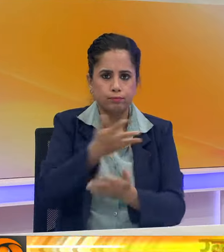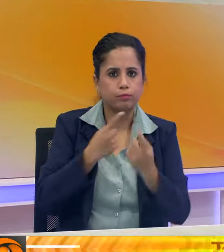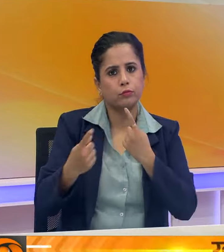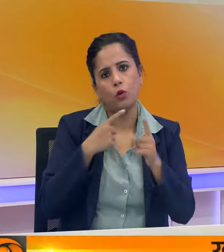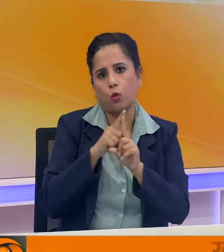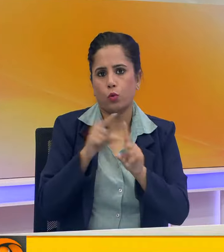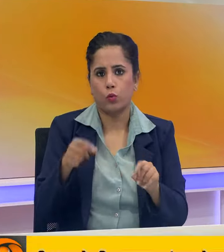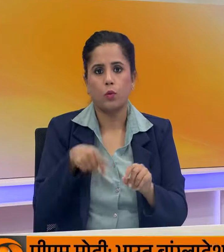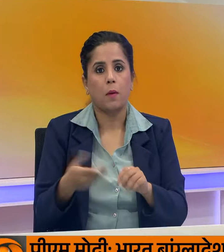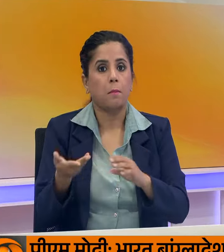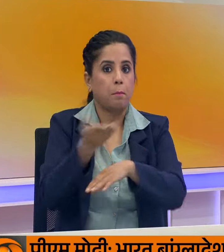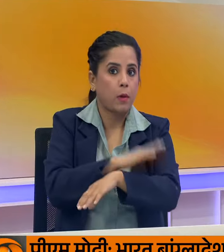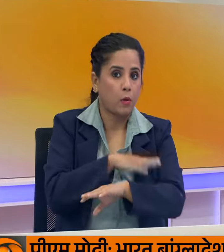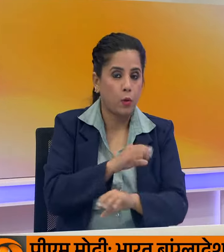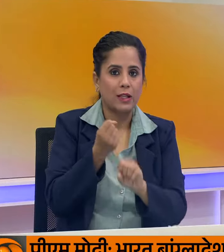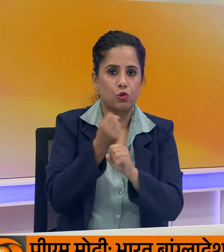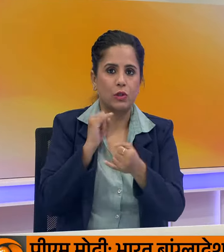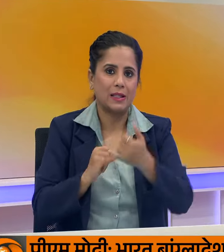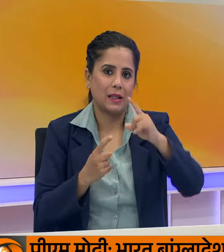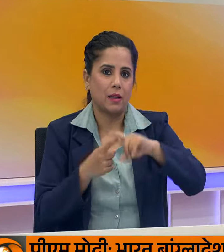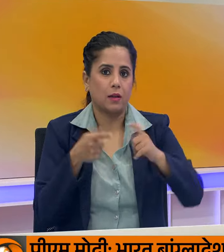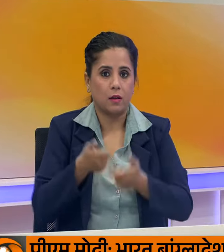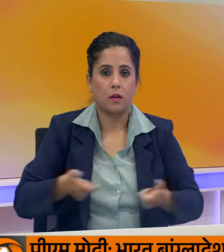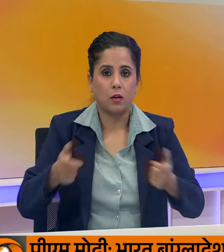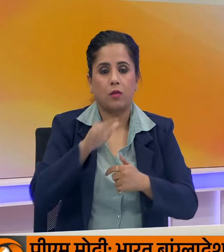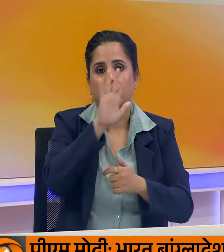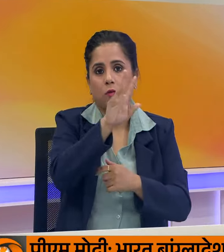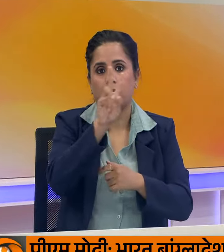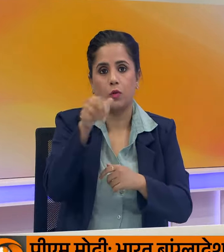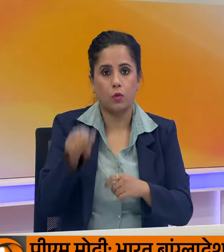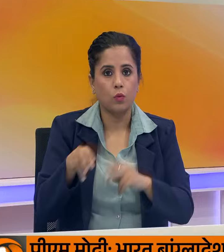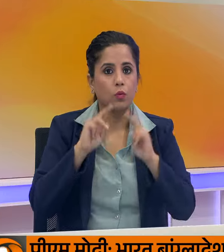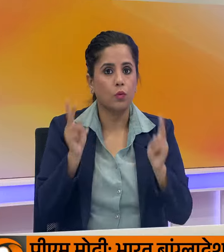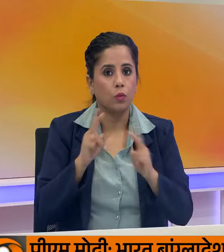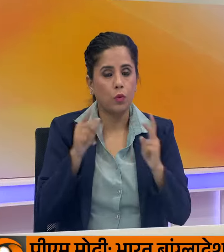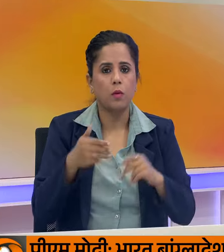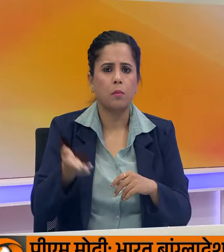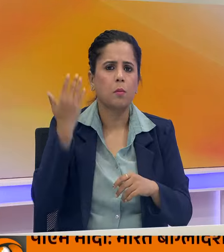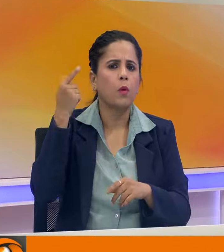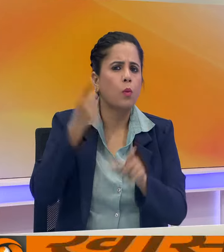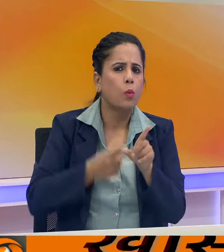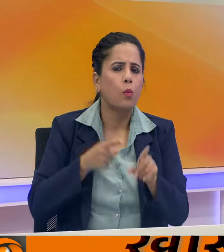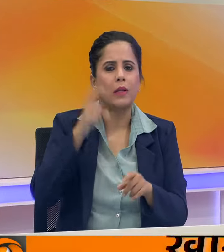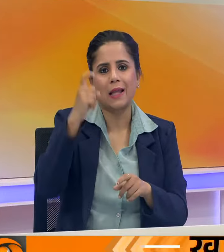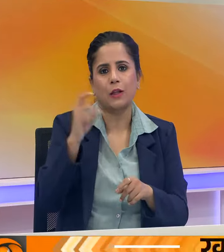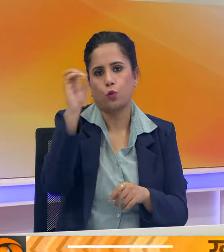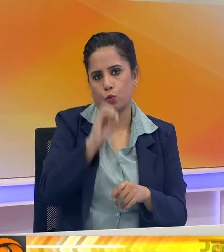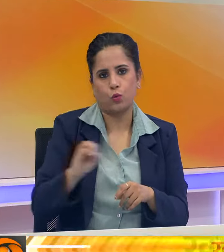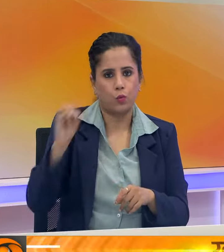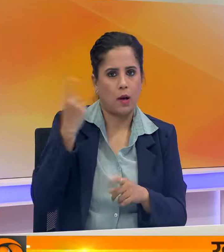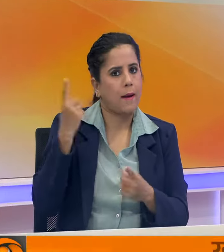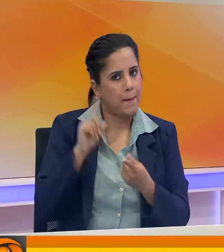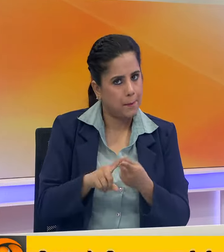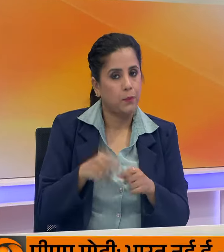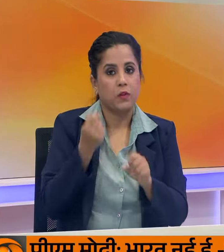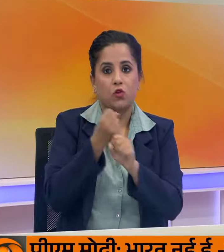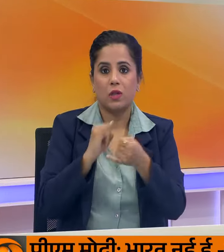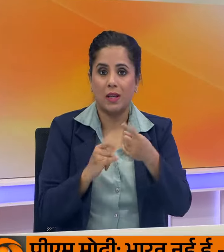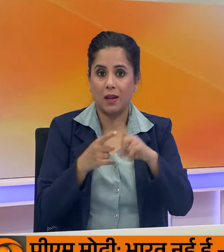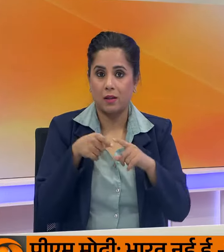हुआ इससे पहले जीएसटी परिषद की 5वीं बैठक पिछले वर्ष 7 अक्टूबर को हुई थी